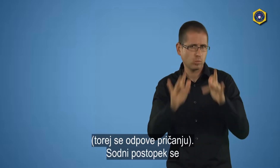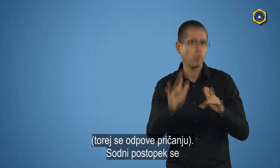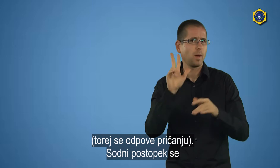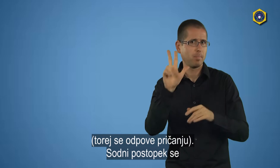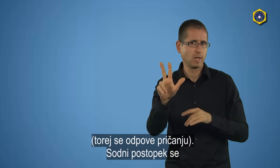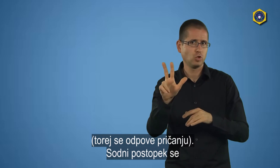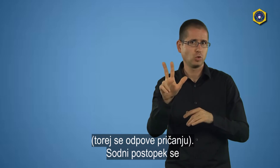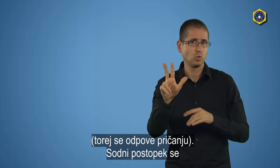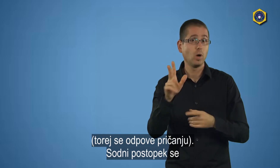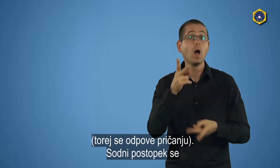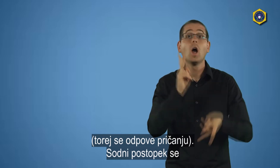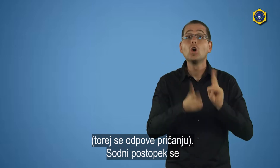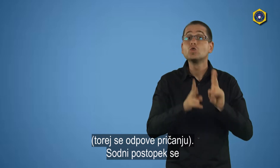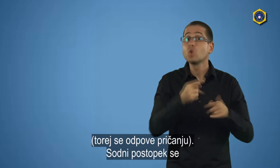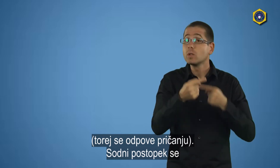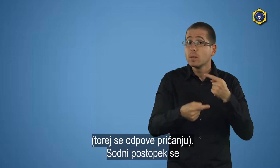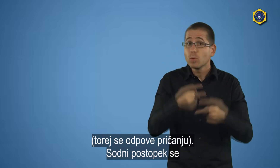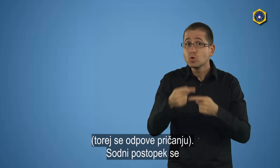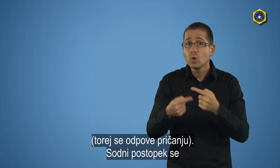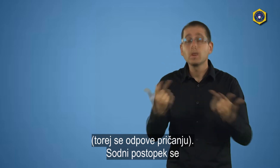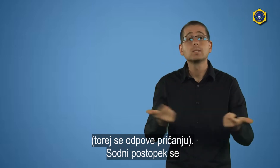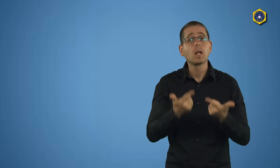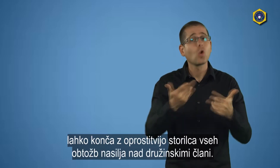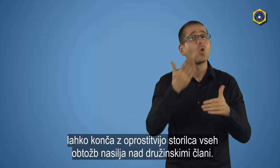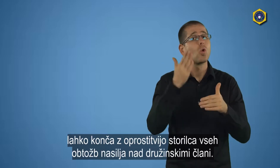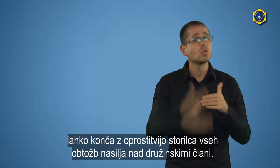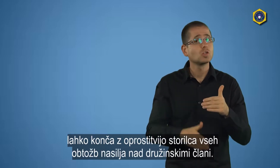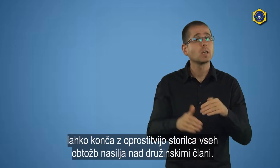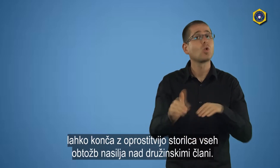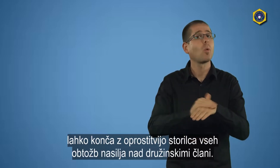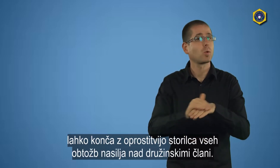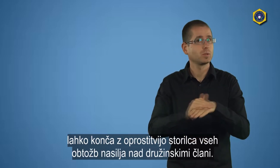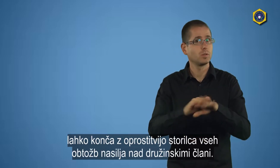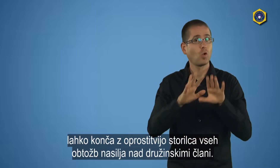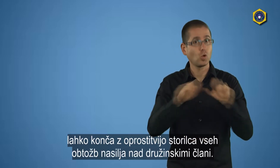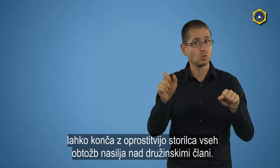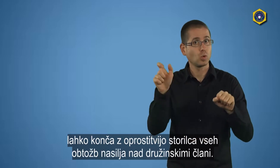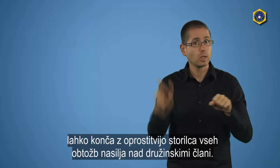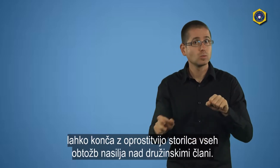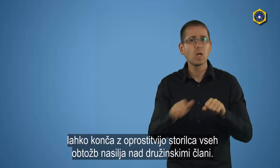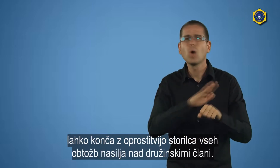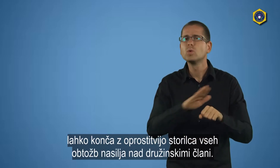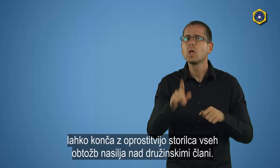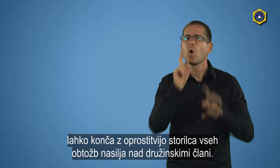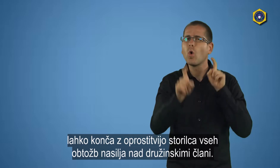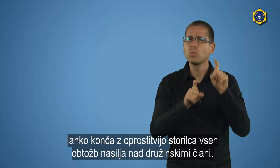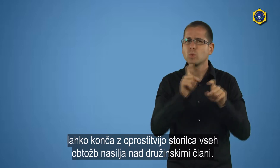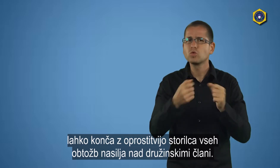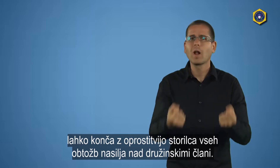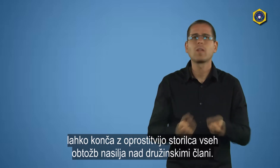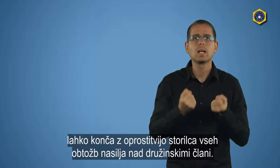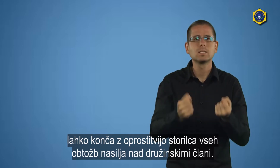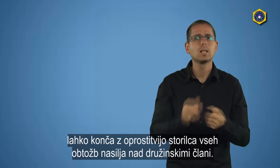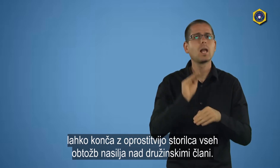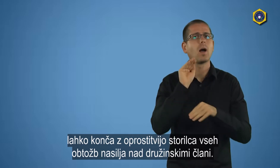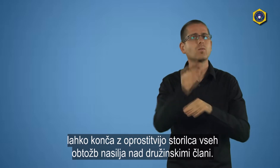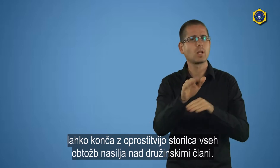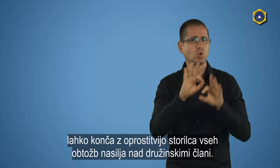odpove pričanju. Sodni postopek se lahko konča z oprostitvijo storilca vseh obtožb nasilja nad družinskimi člani.